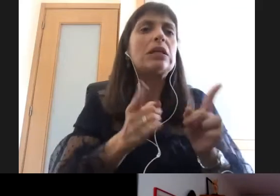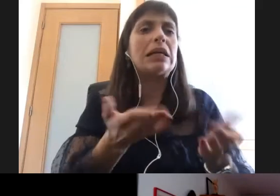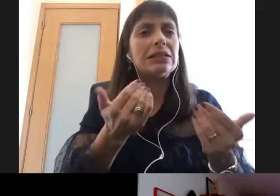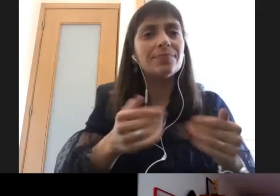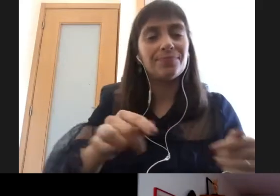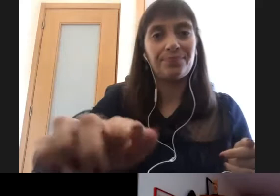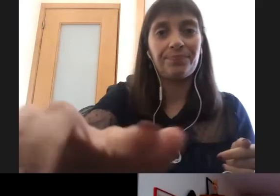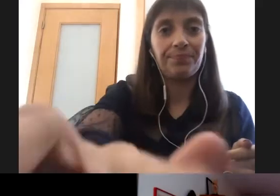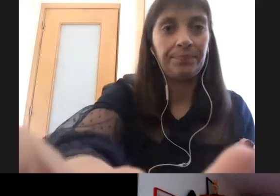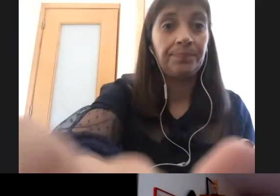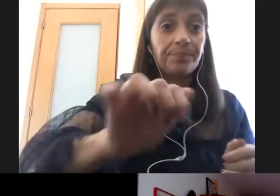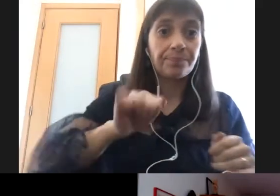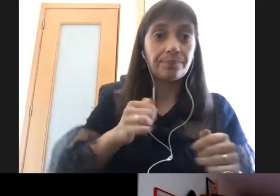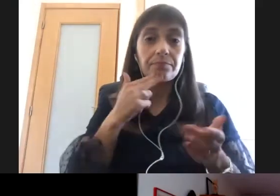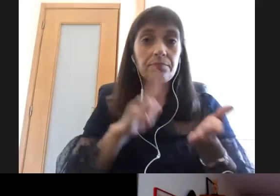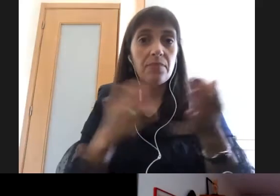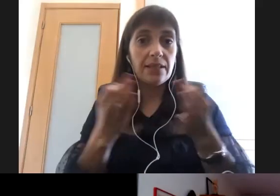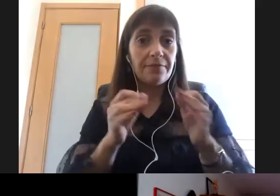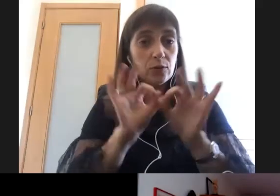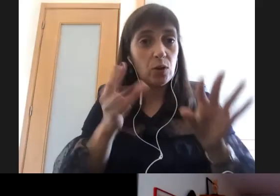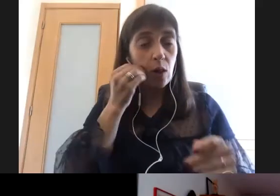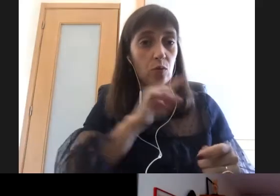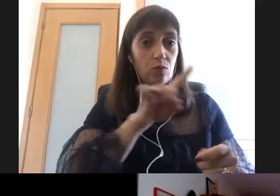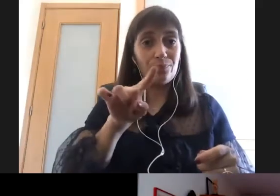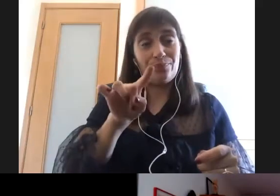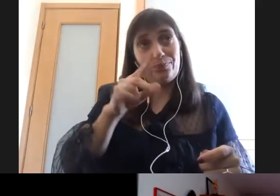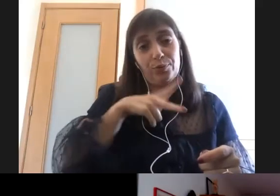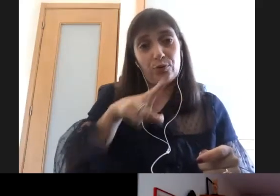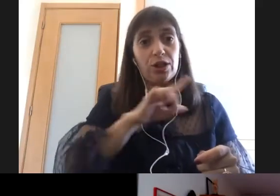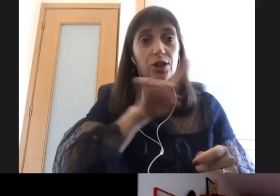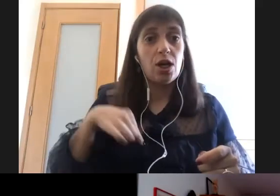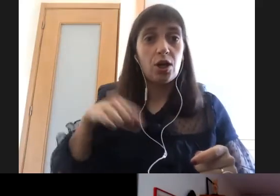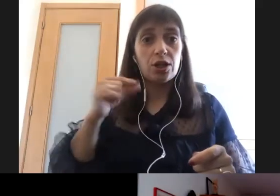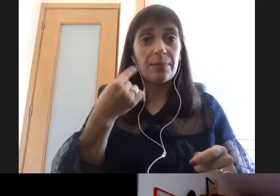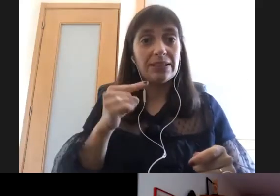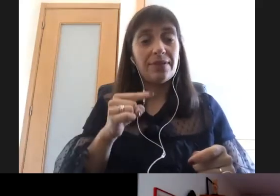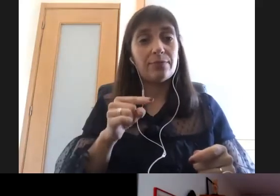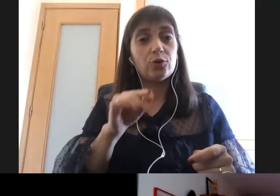Nós tivemos, assim como os portugueses, um integralismo brasileiro